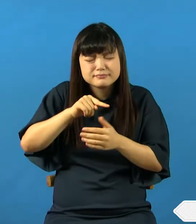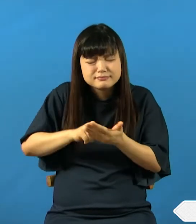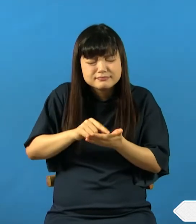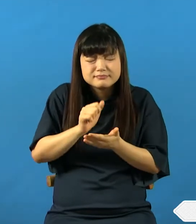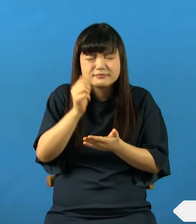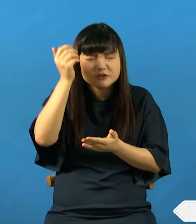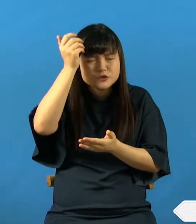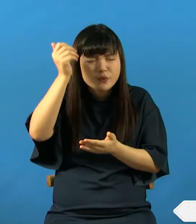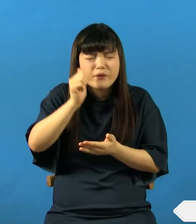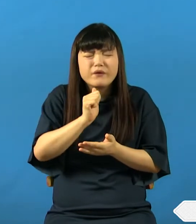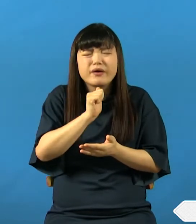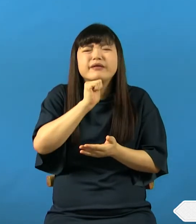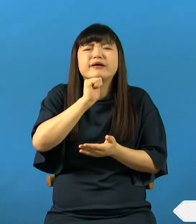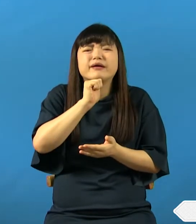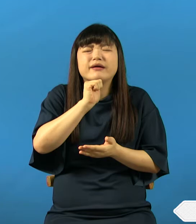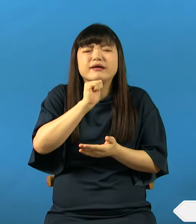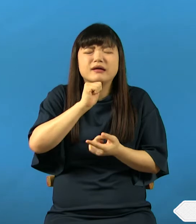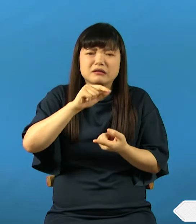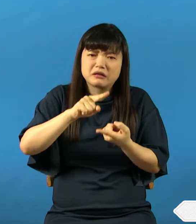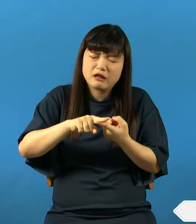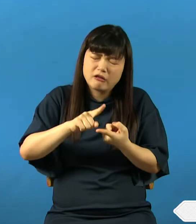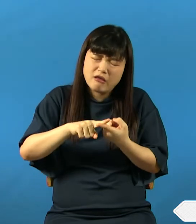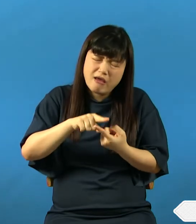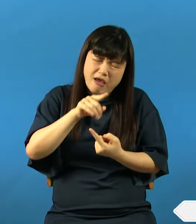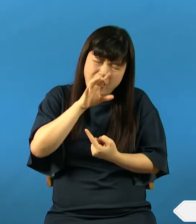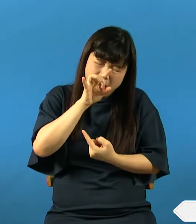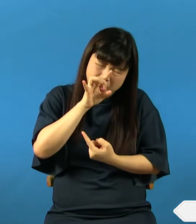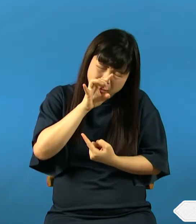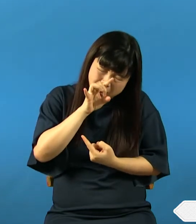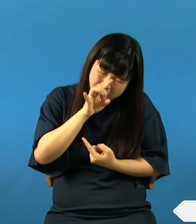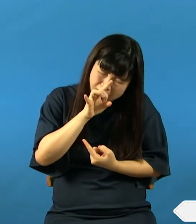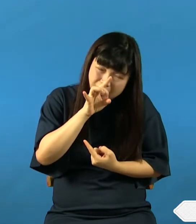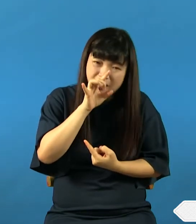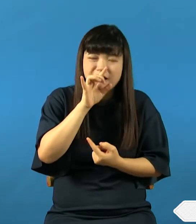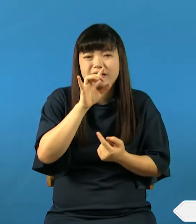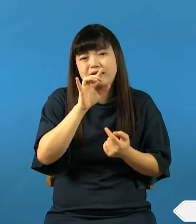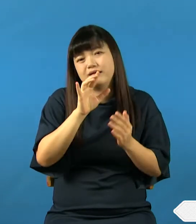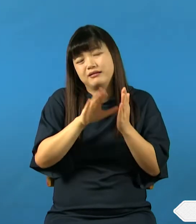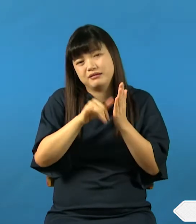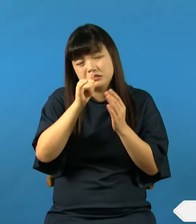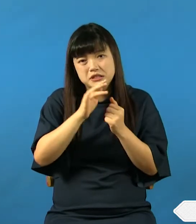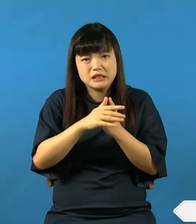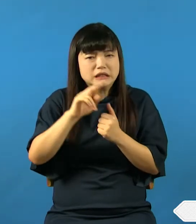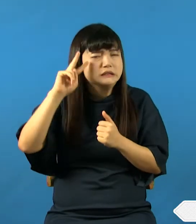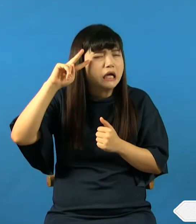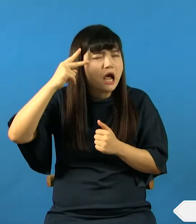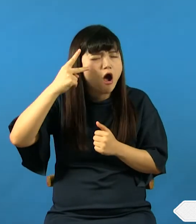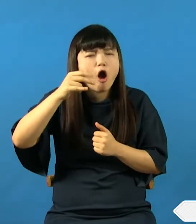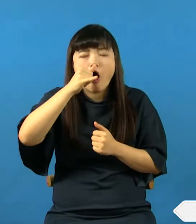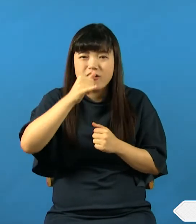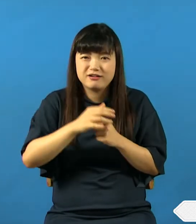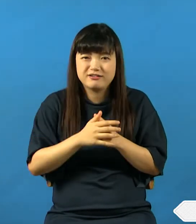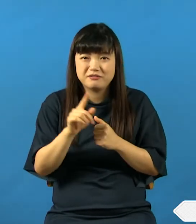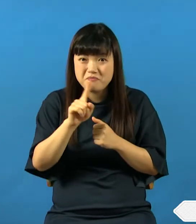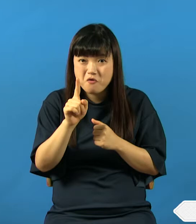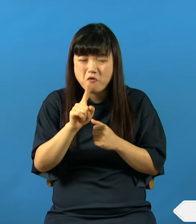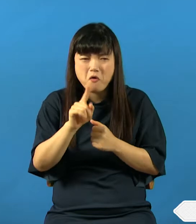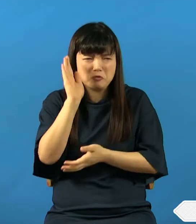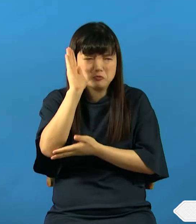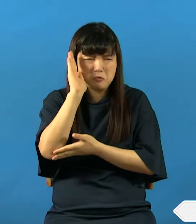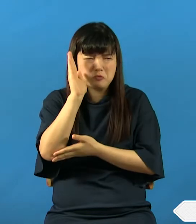그런데 우리는 이 심령의 가난, 이게 잘 안 될 때가 많습니다. 우리는 착각을